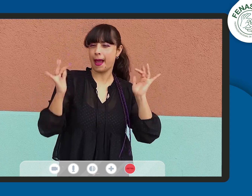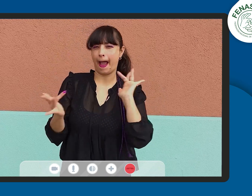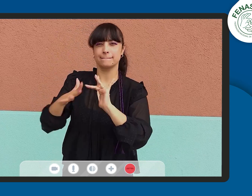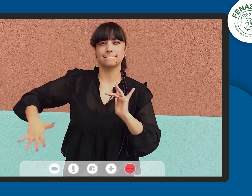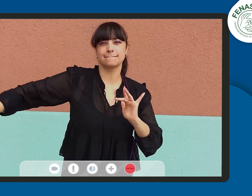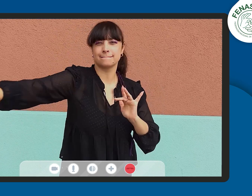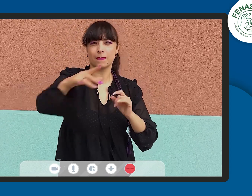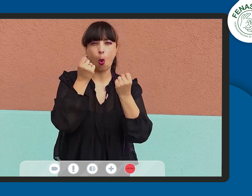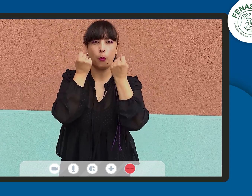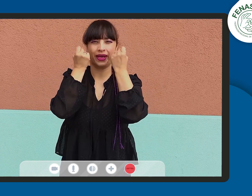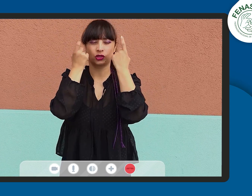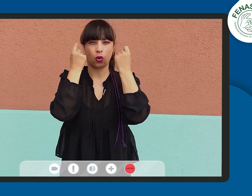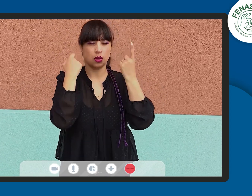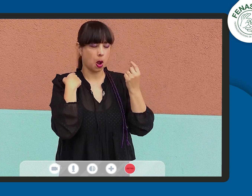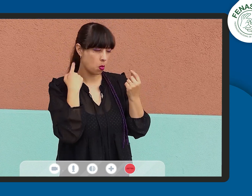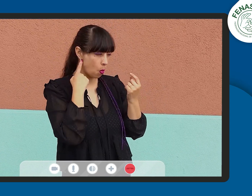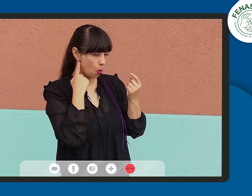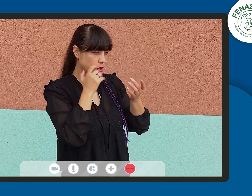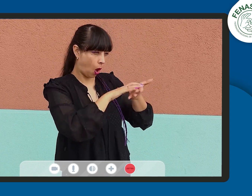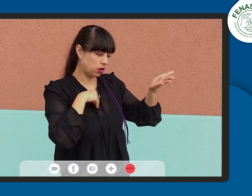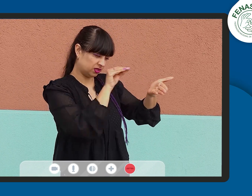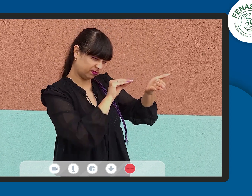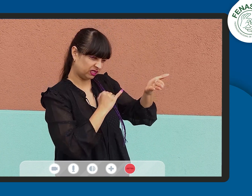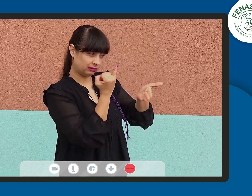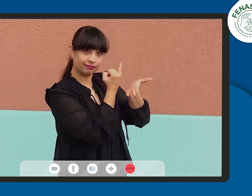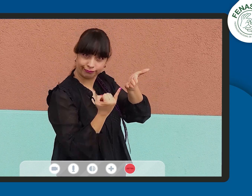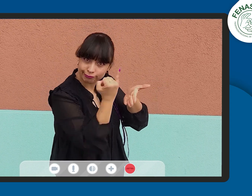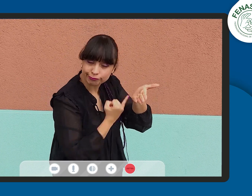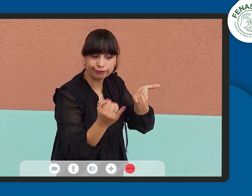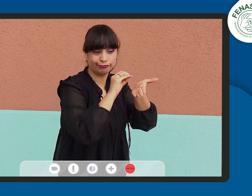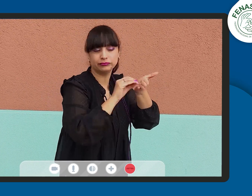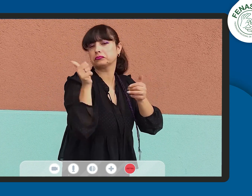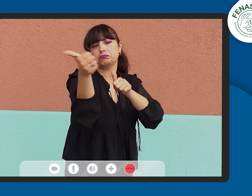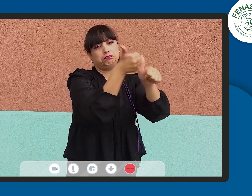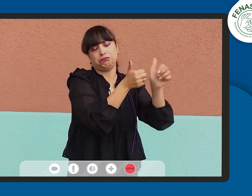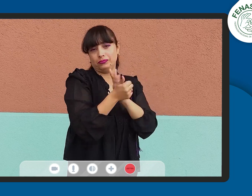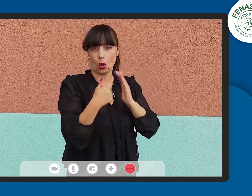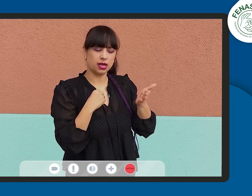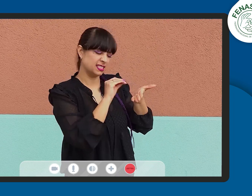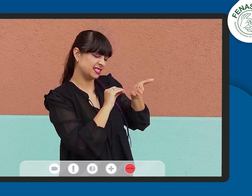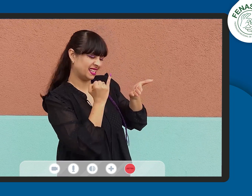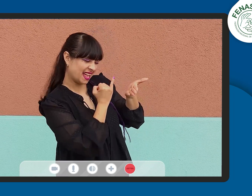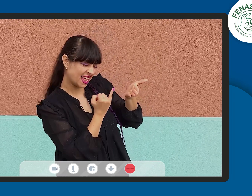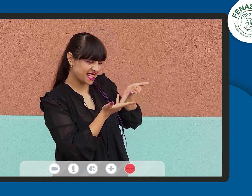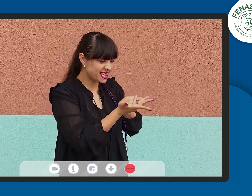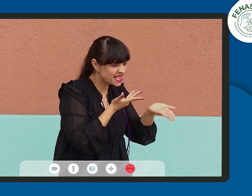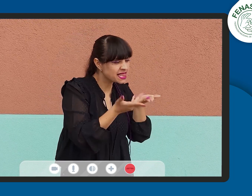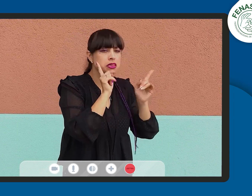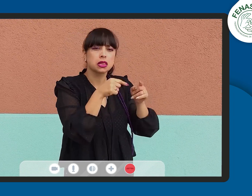que fuera muy acorde al contexto para que también me pudieran comprender lo que quería narrar. Mi guión fue con dibujos, cada quien lo hace según su